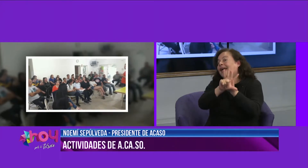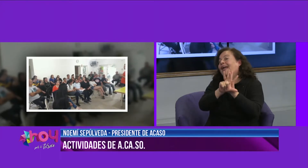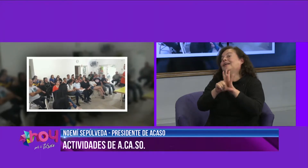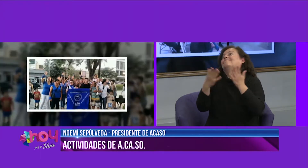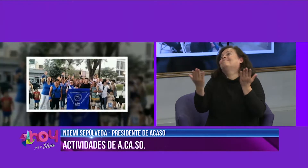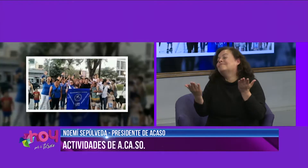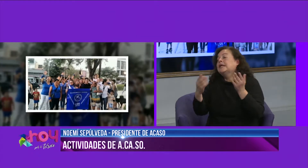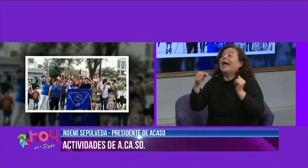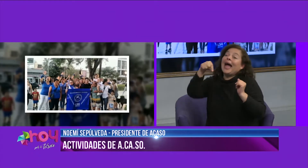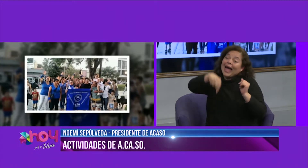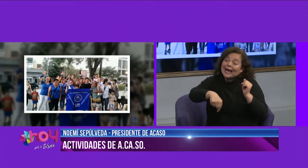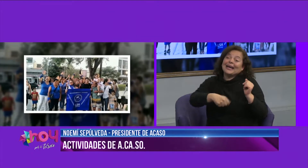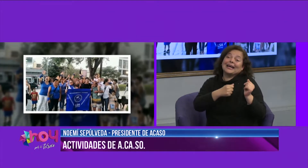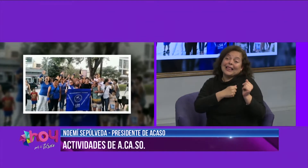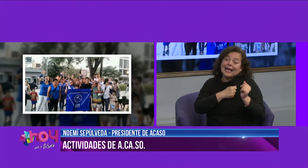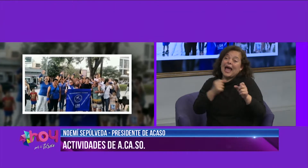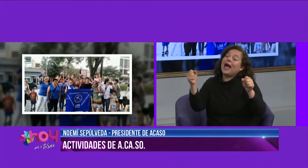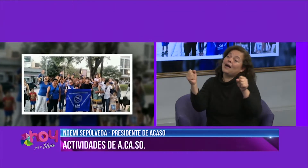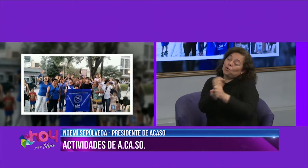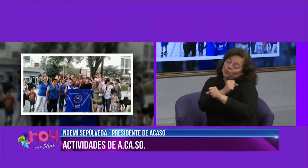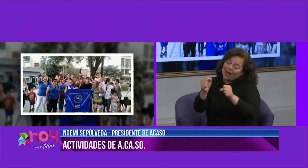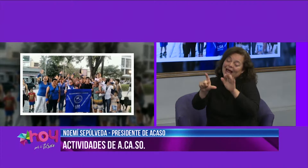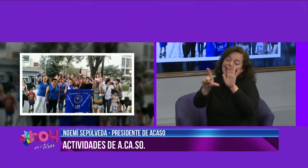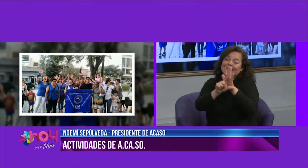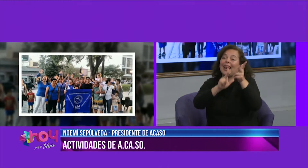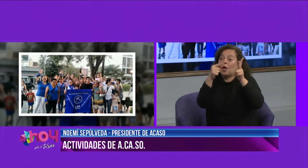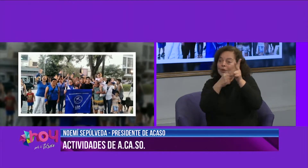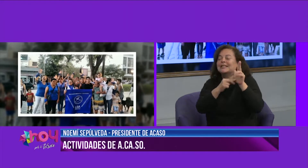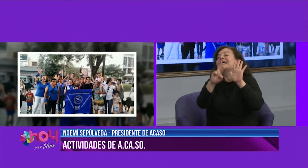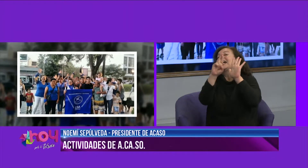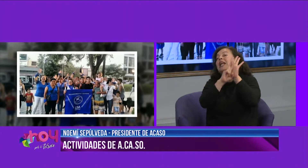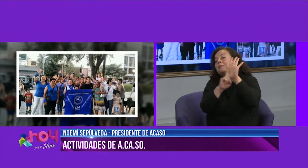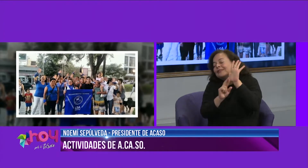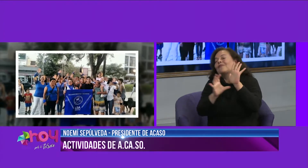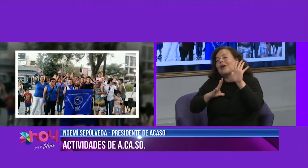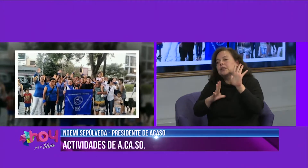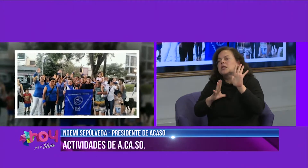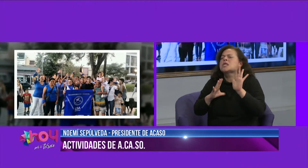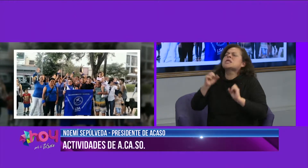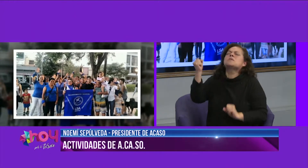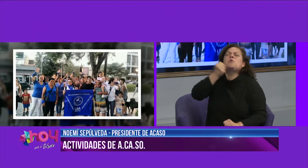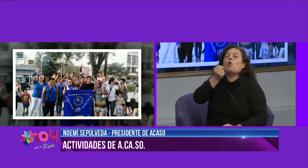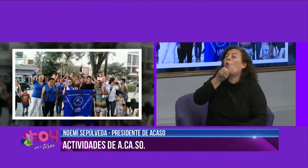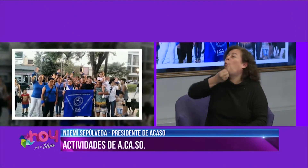también una ley. Aquí en Catamarca se aprobó una ley, falta la